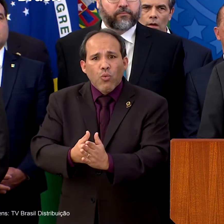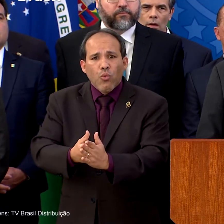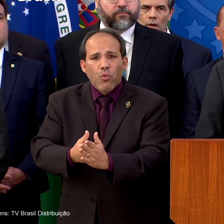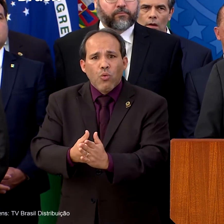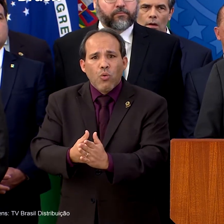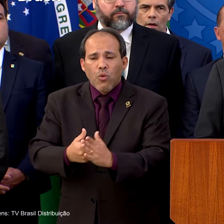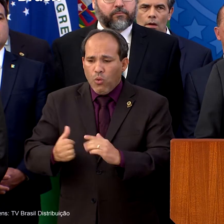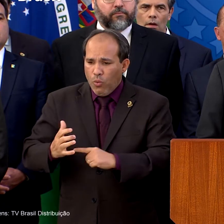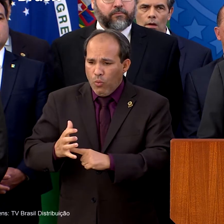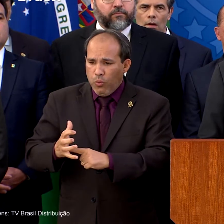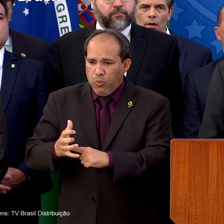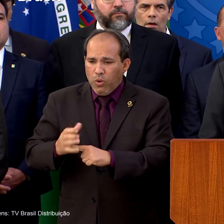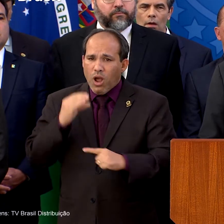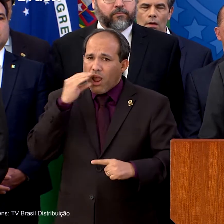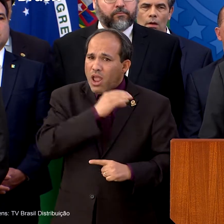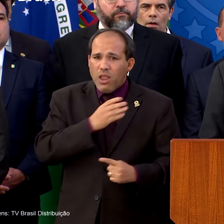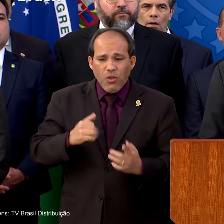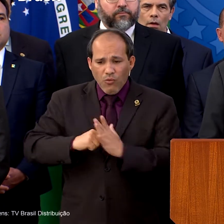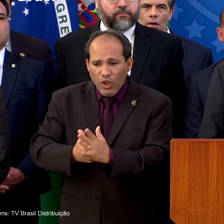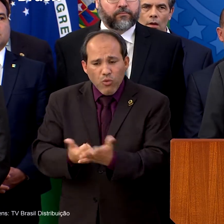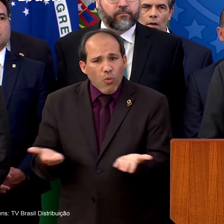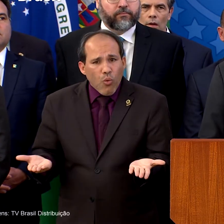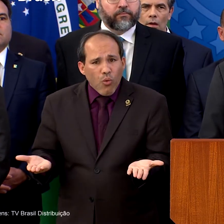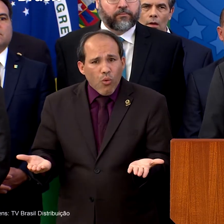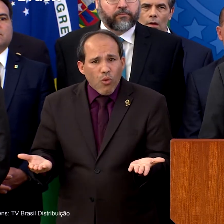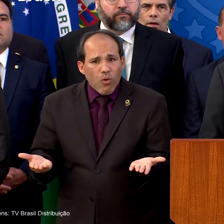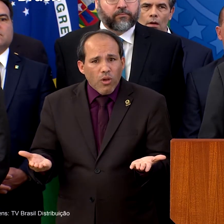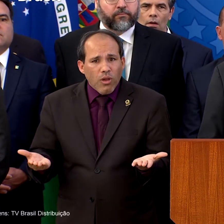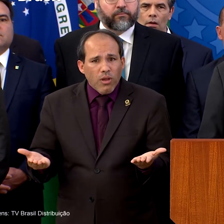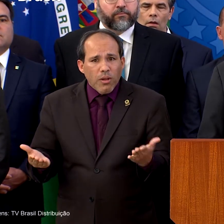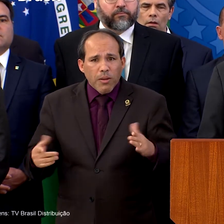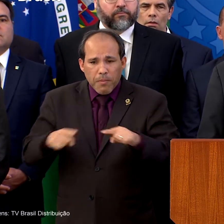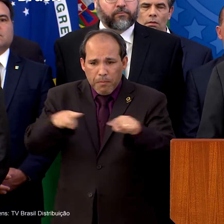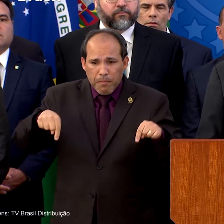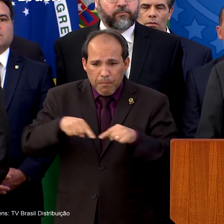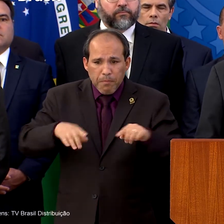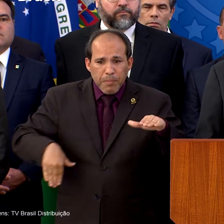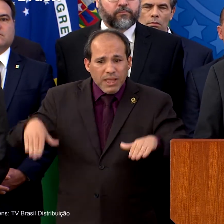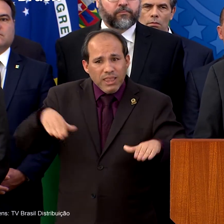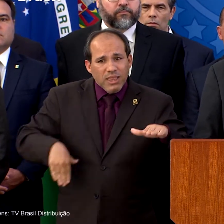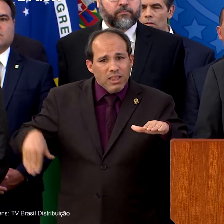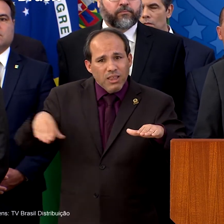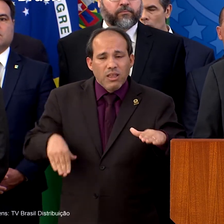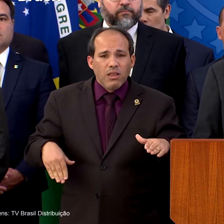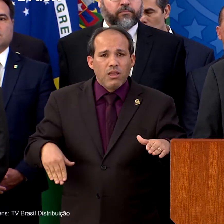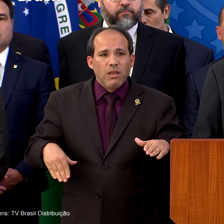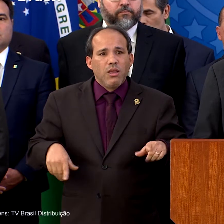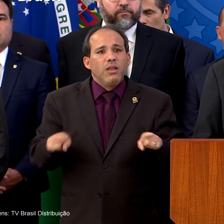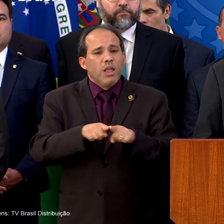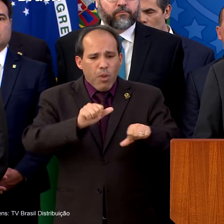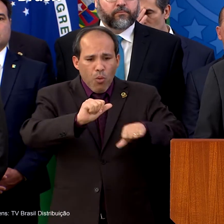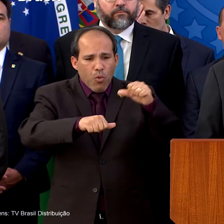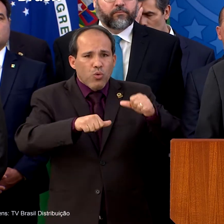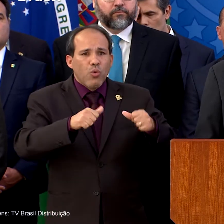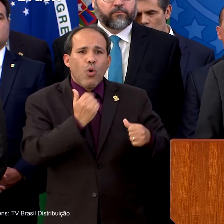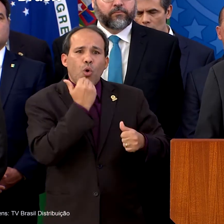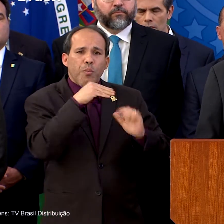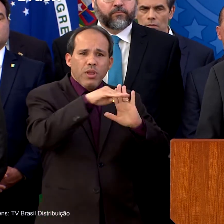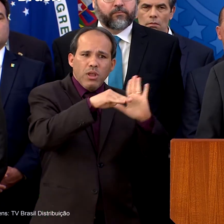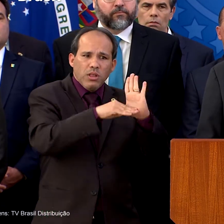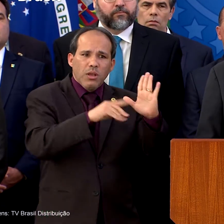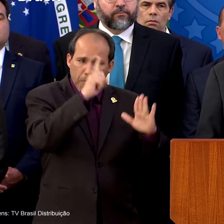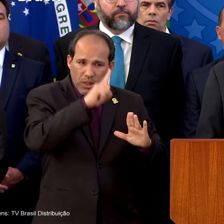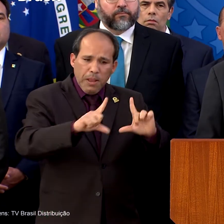e modificamos o cardápio e isso não tem nada a ver e obrigação da minha parte ah só para